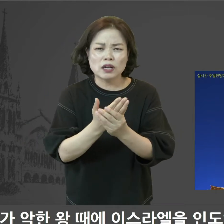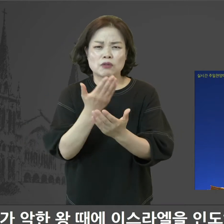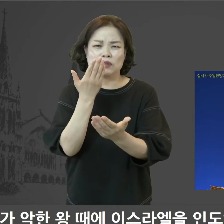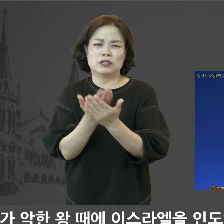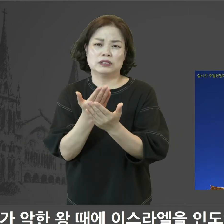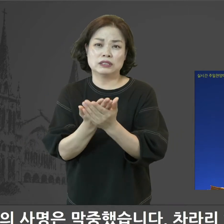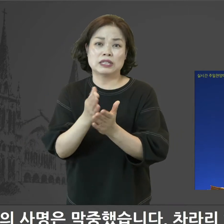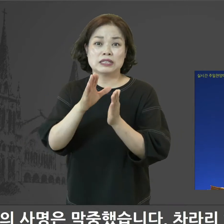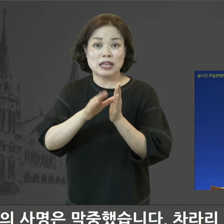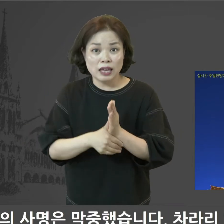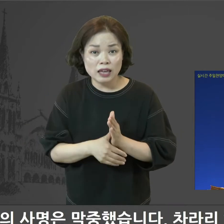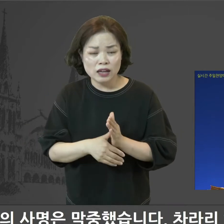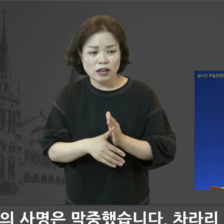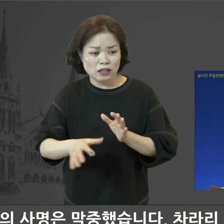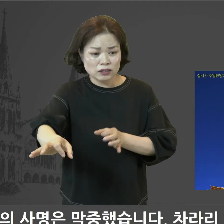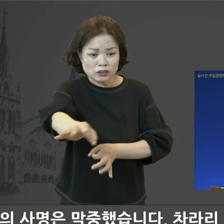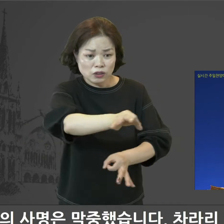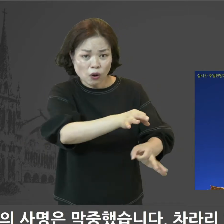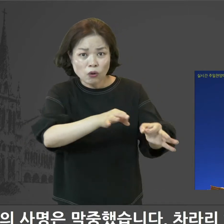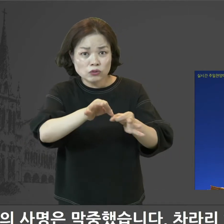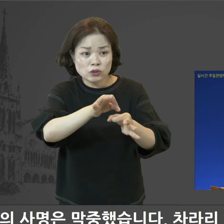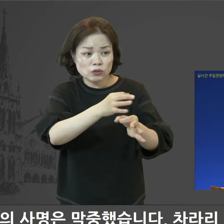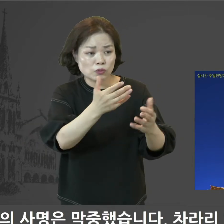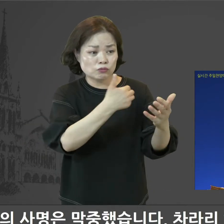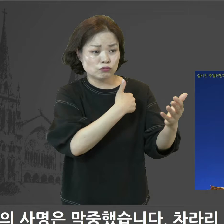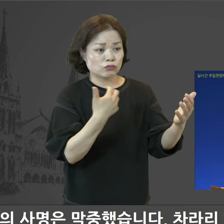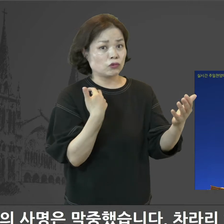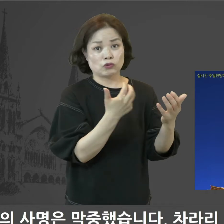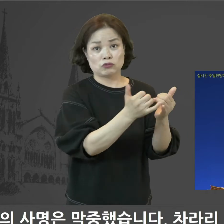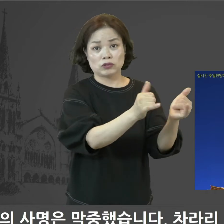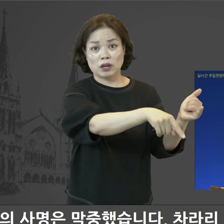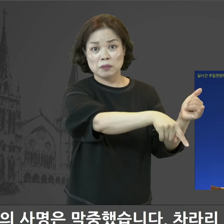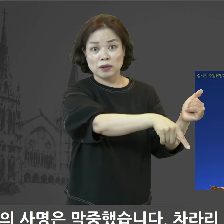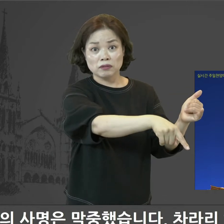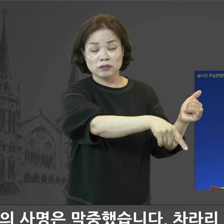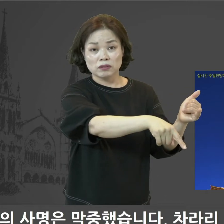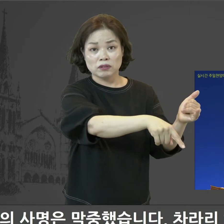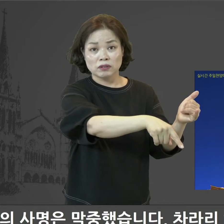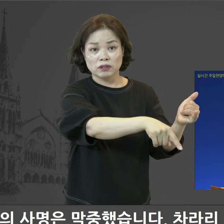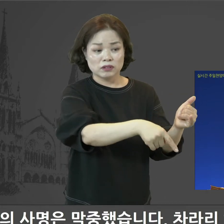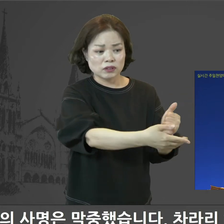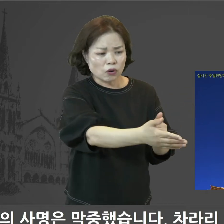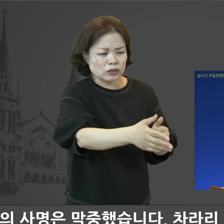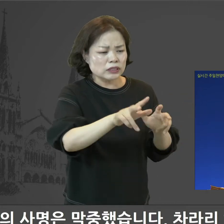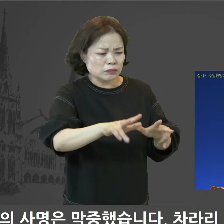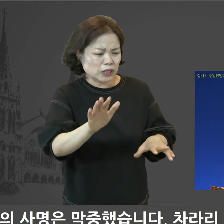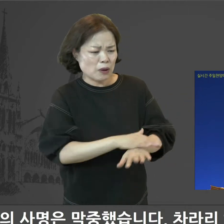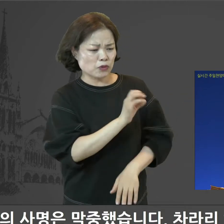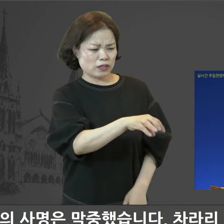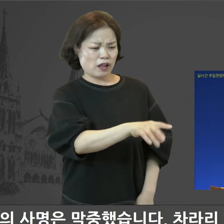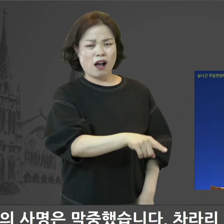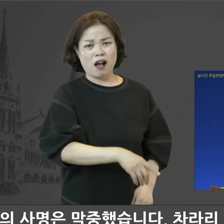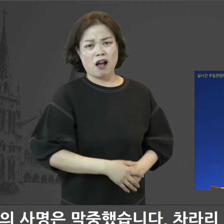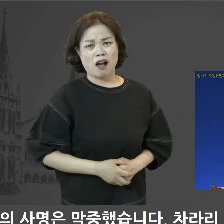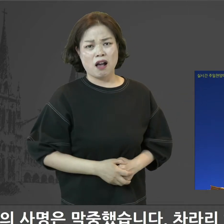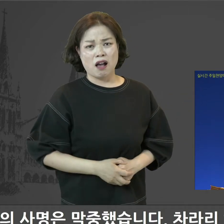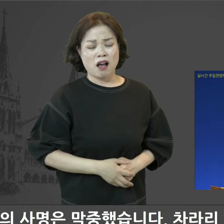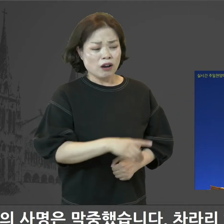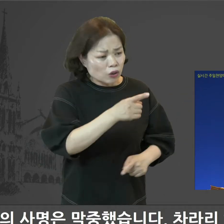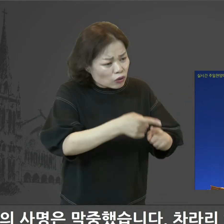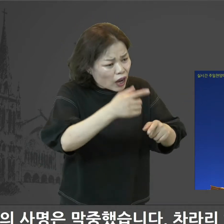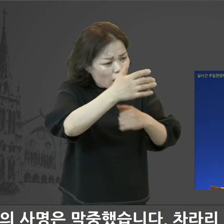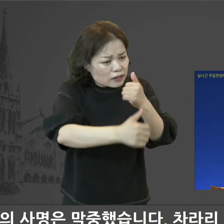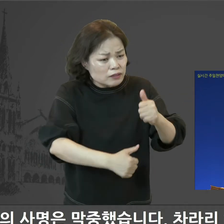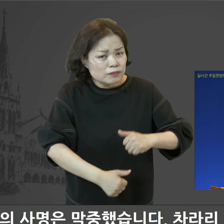촉구라도 할 수 있을 텐데, 경제적으로 풍요로운 사람들에게는 그들에게 너희들 지금 잘못하고 있다. 그러다가